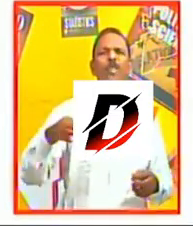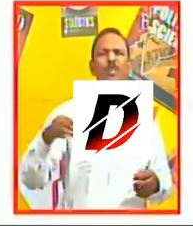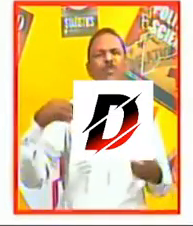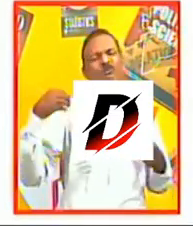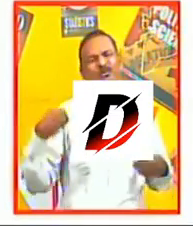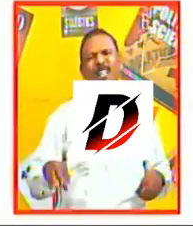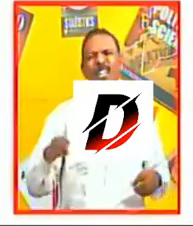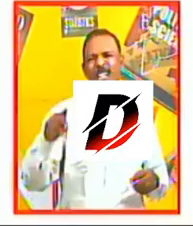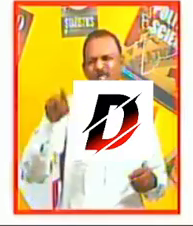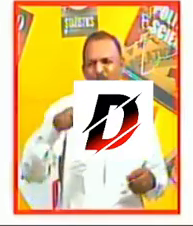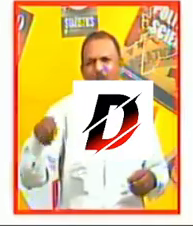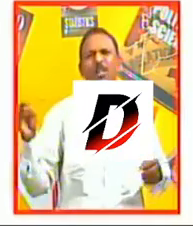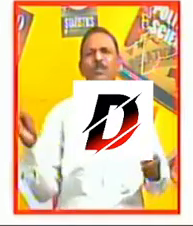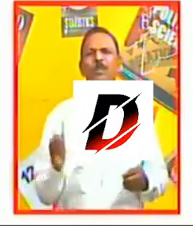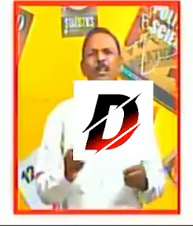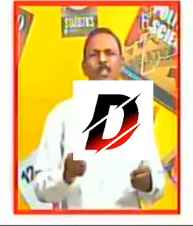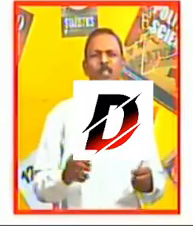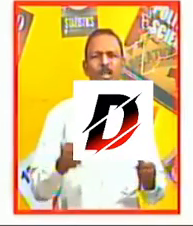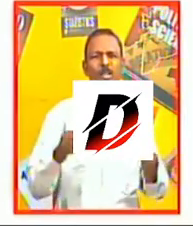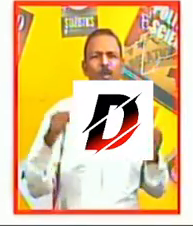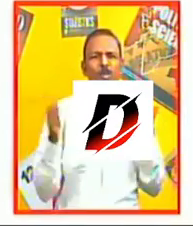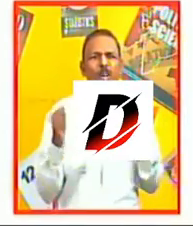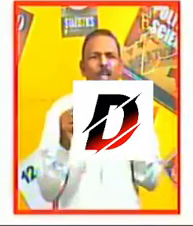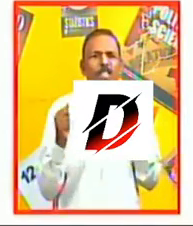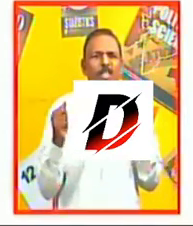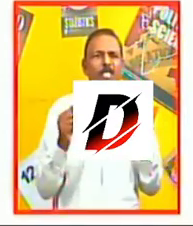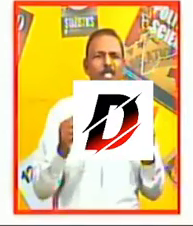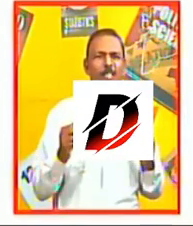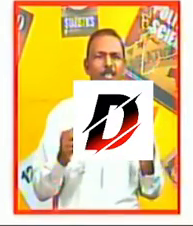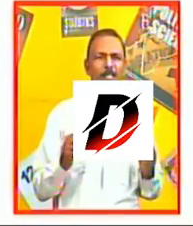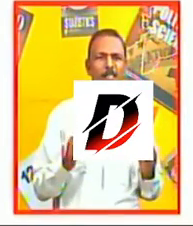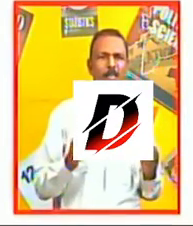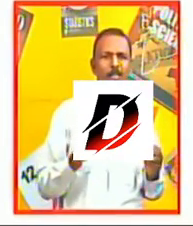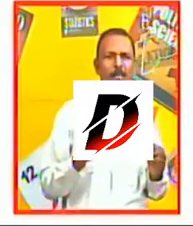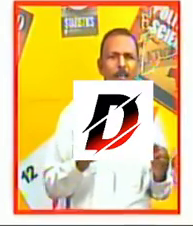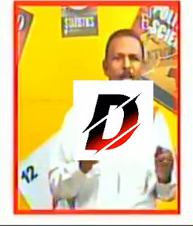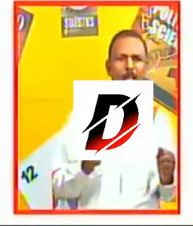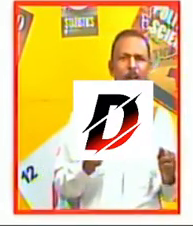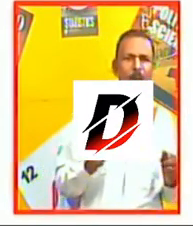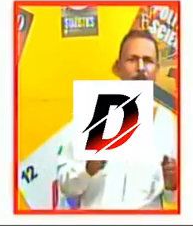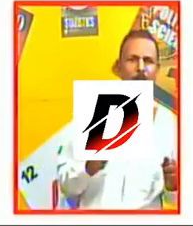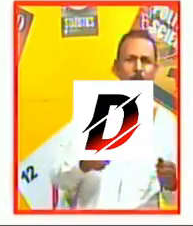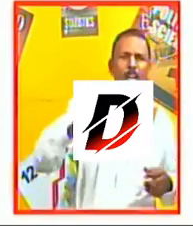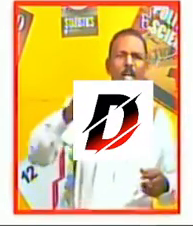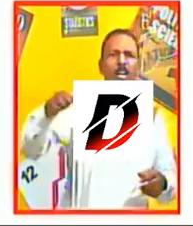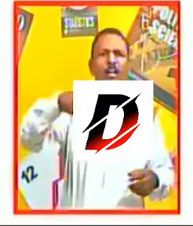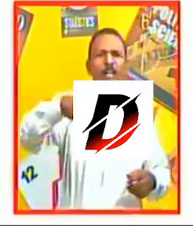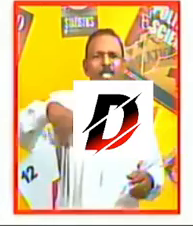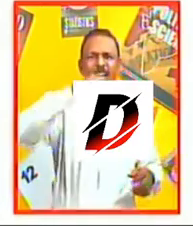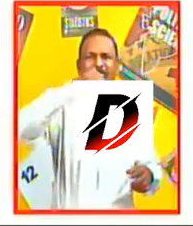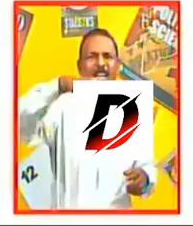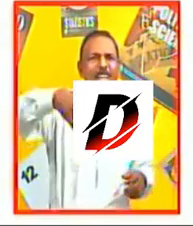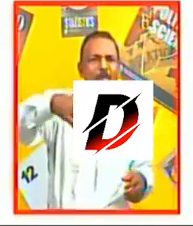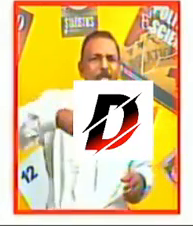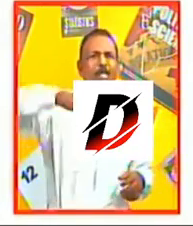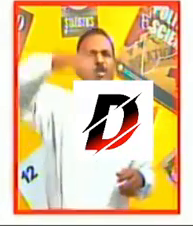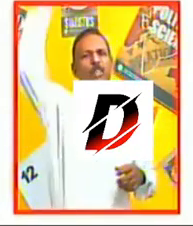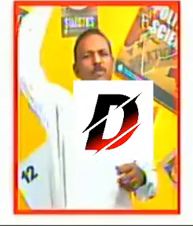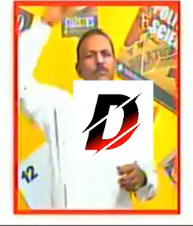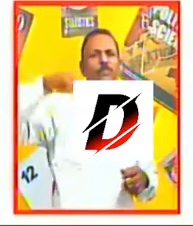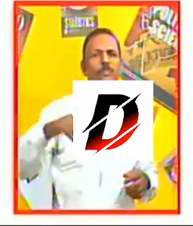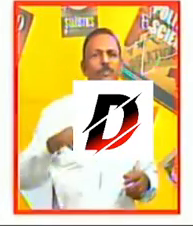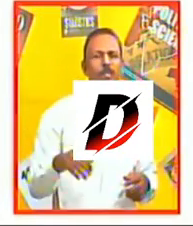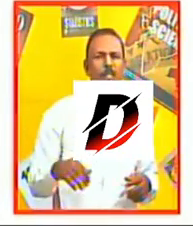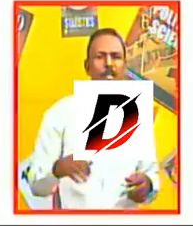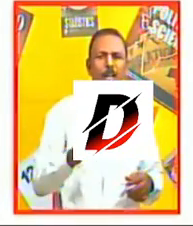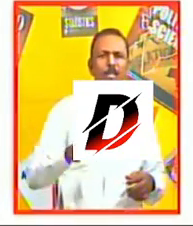காரணிகள், அதில் ஒன்று அச்சங்கள், கடல் மட்டத்தில் இருந்து உயரம், கடலில்